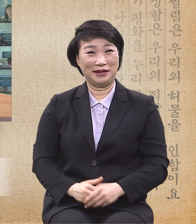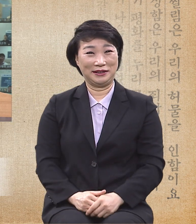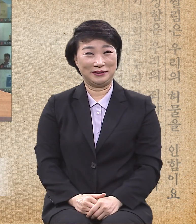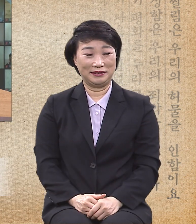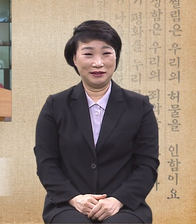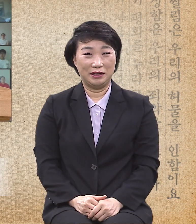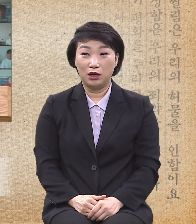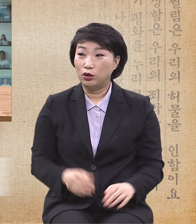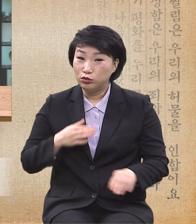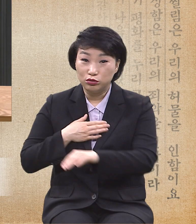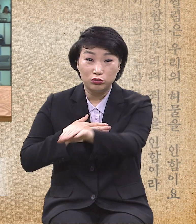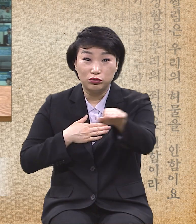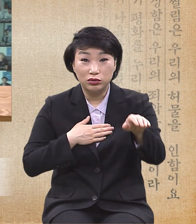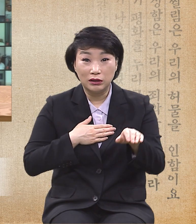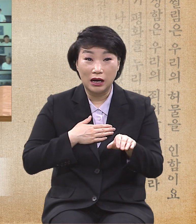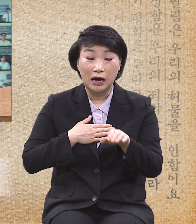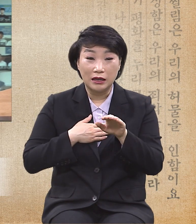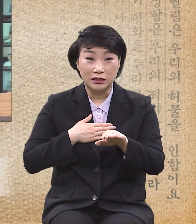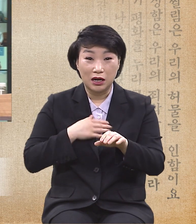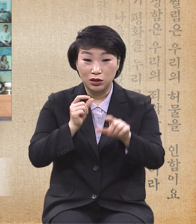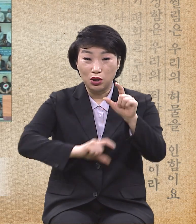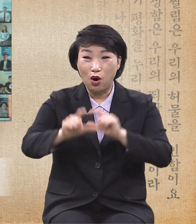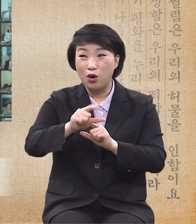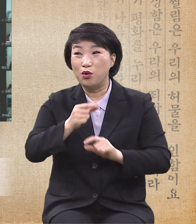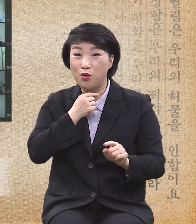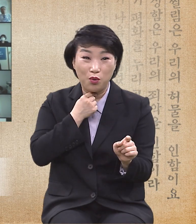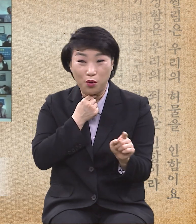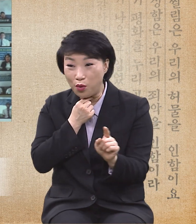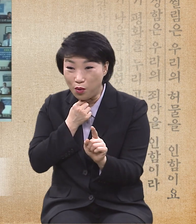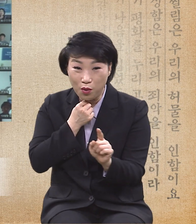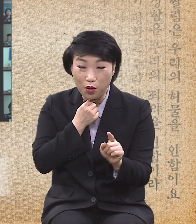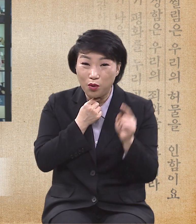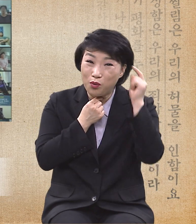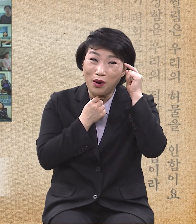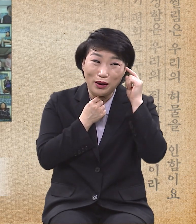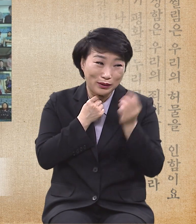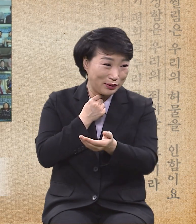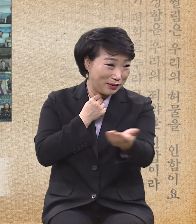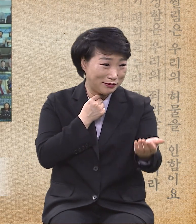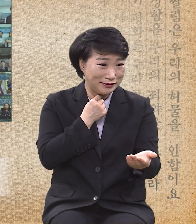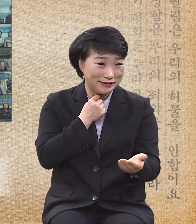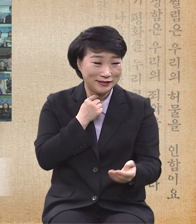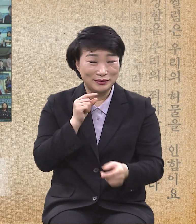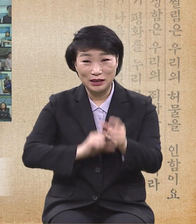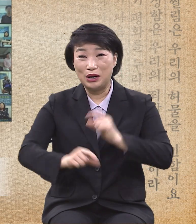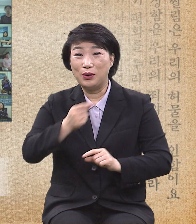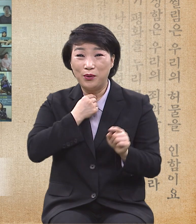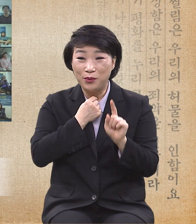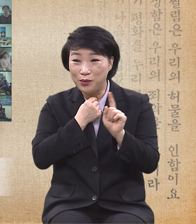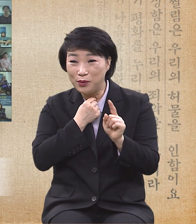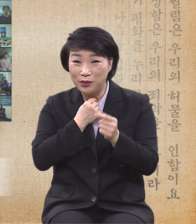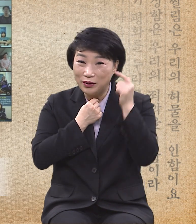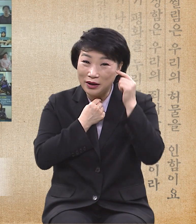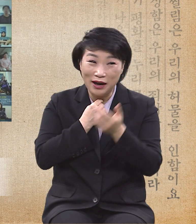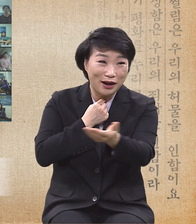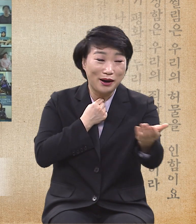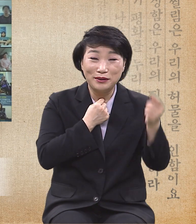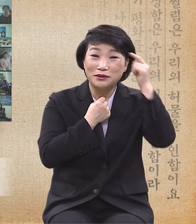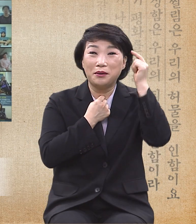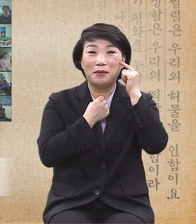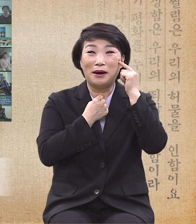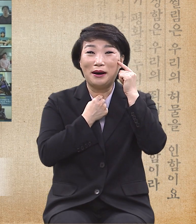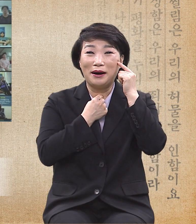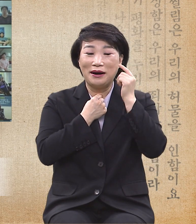우리가 더 뭘 바라나? 더 더 뭘 바래요? 생각해